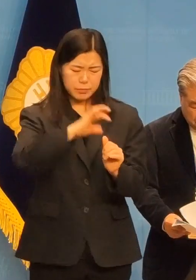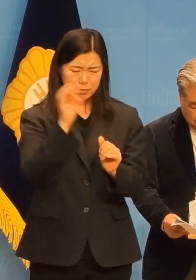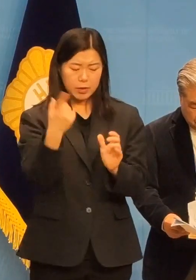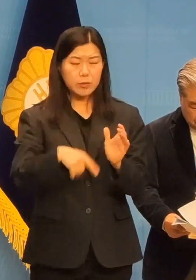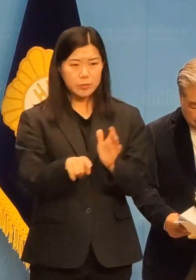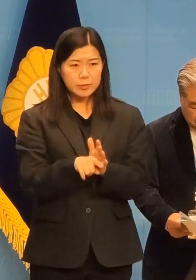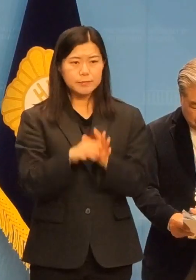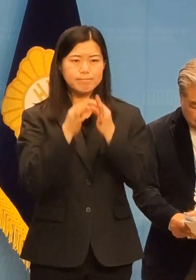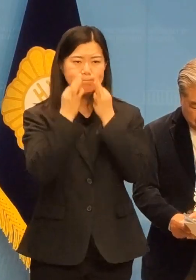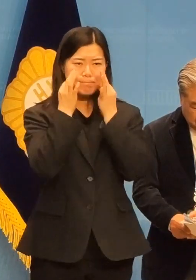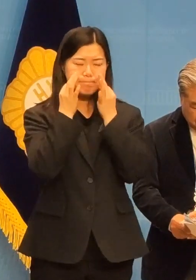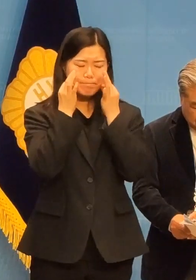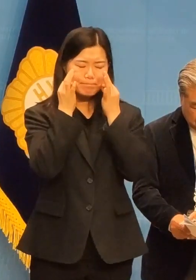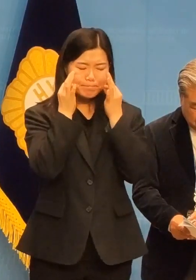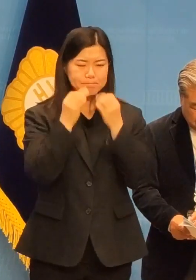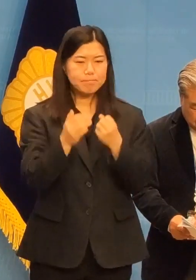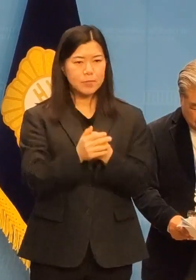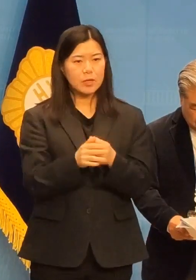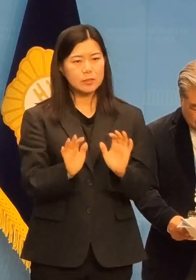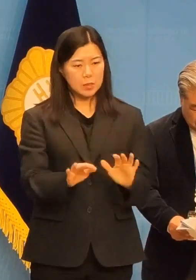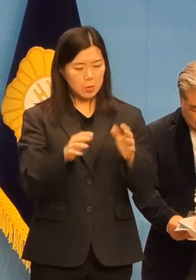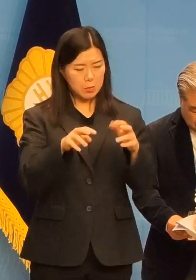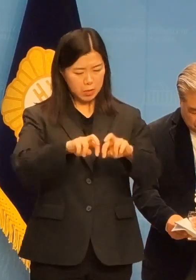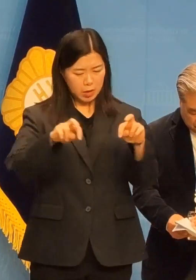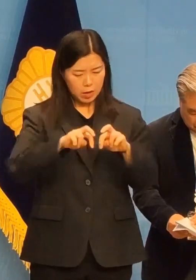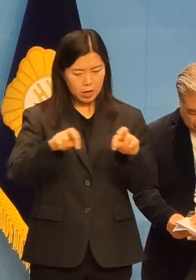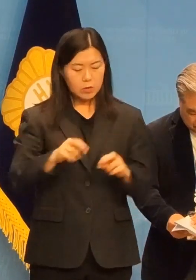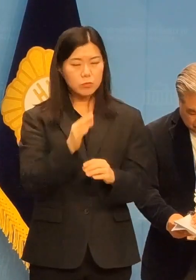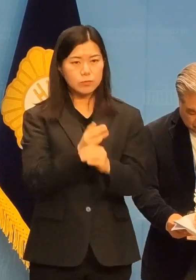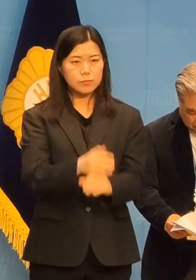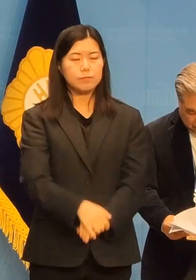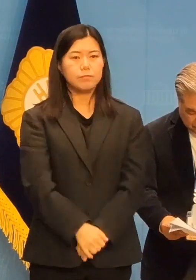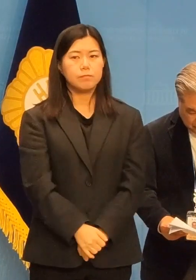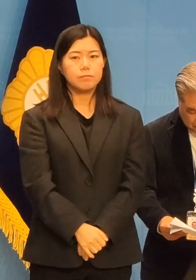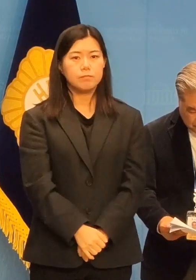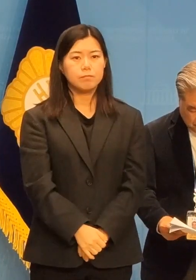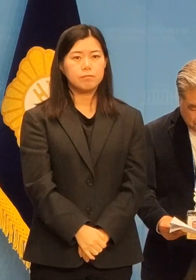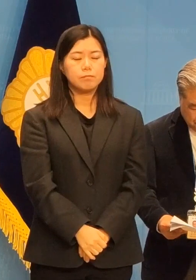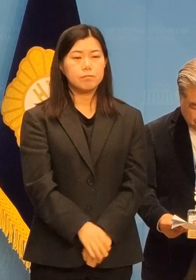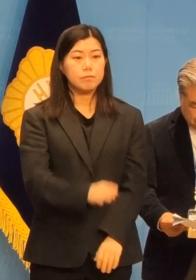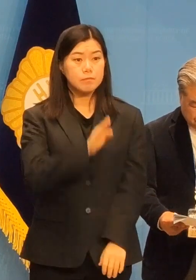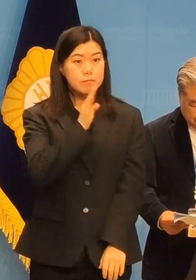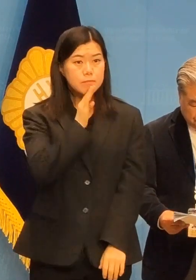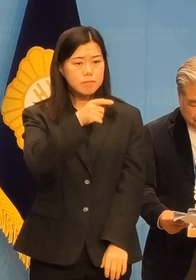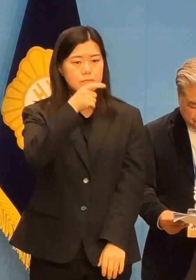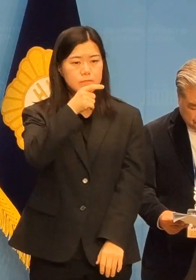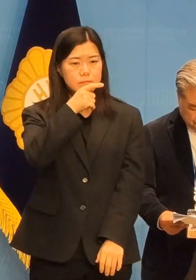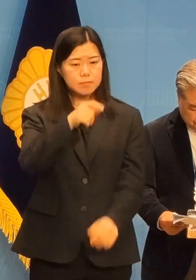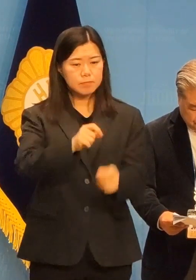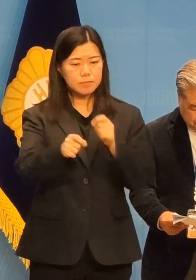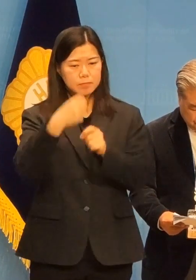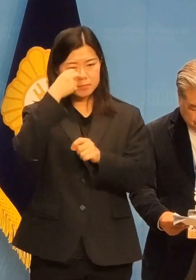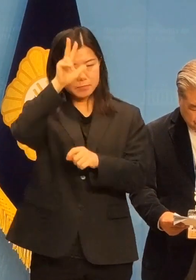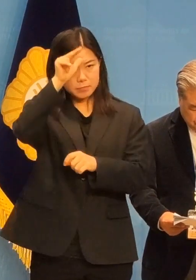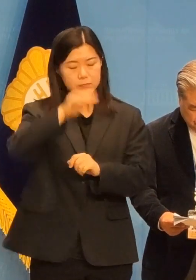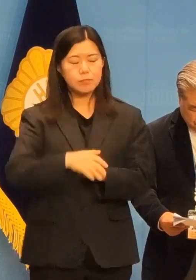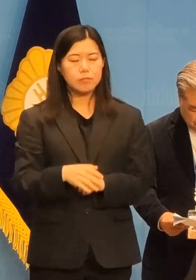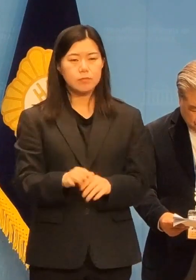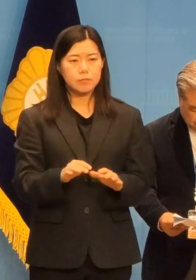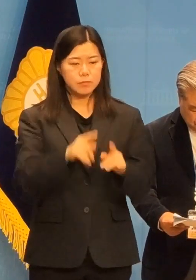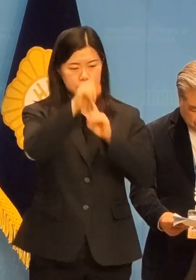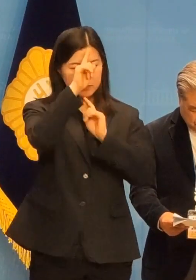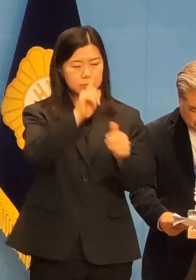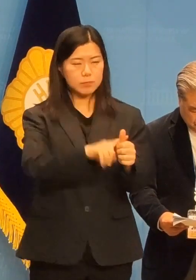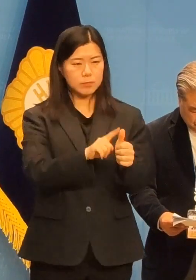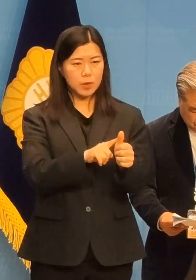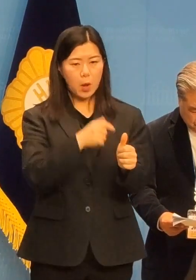그런 노력에 의해서 서서히 밝혀지고 있습니다. 실제로 수원지검에서 이화영 부지사에게